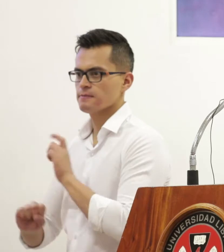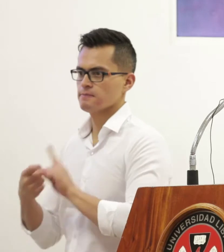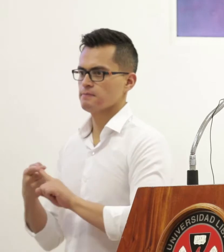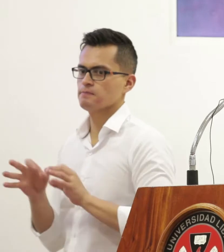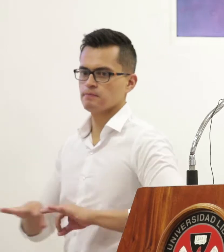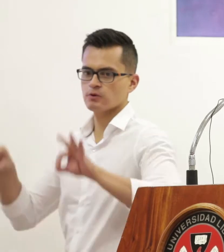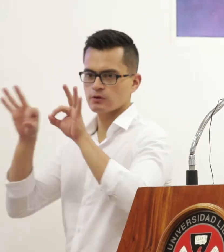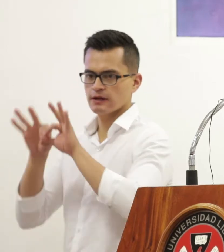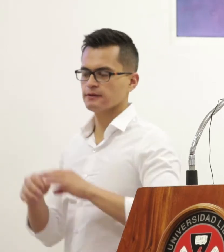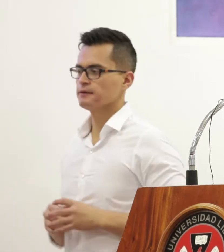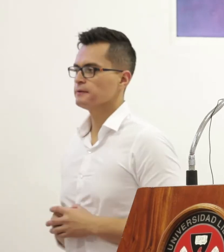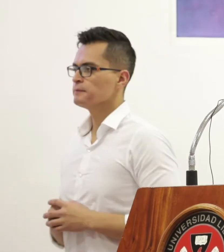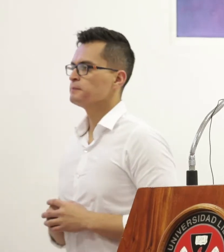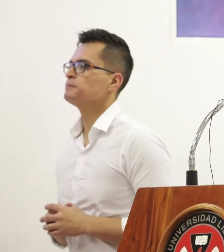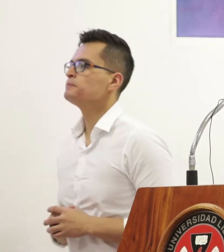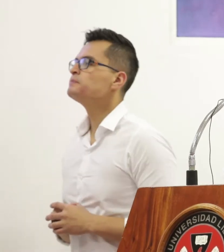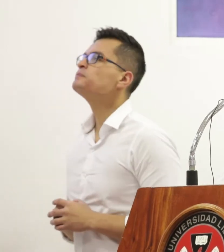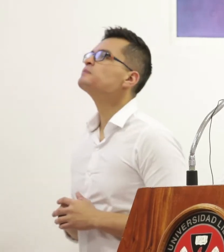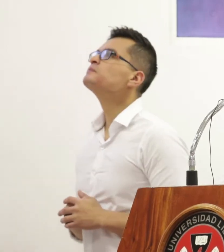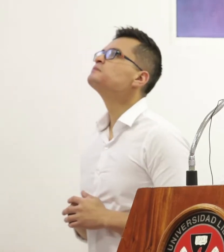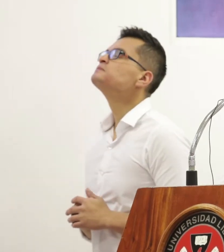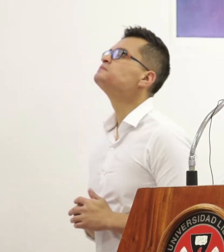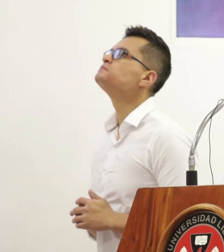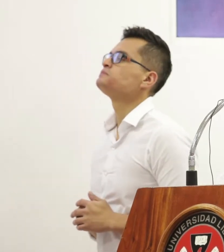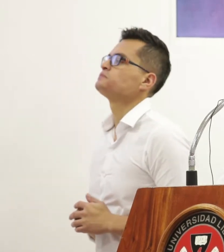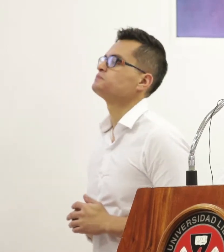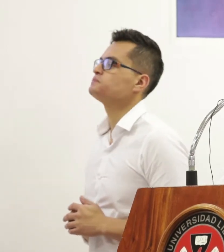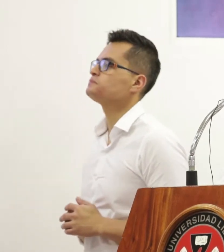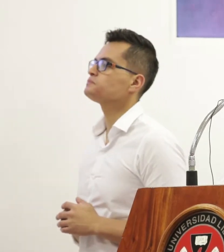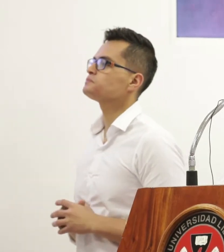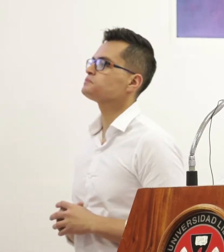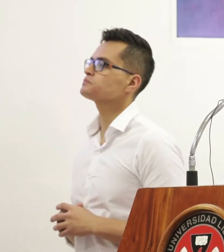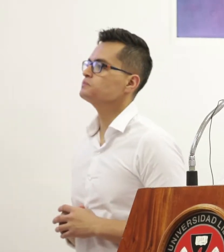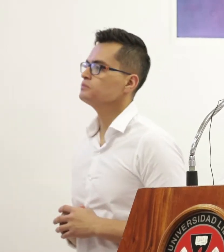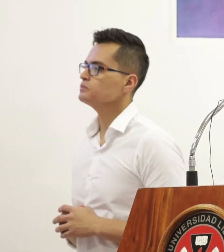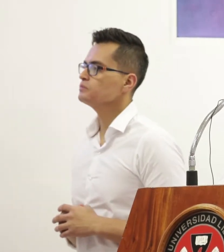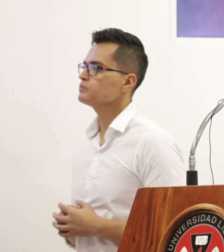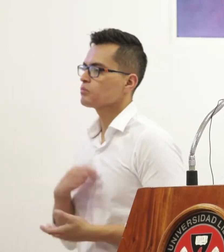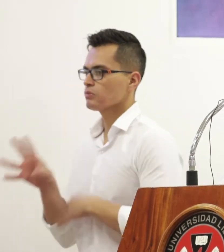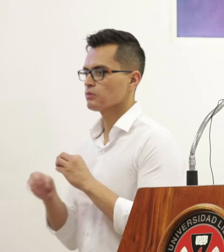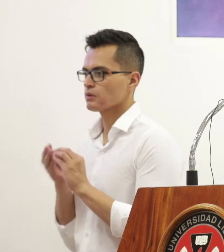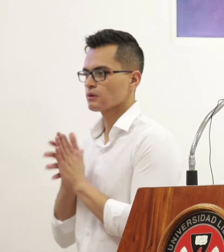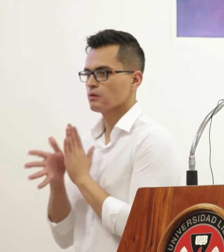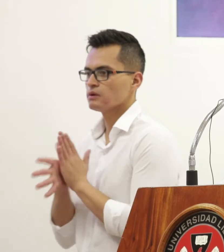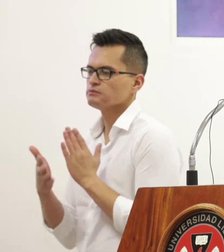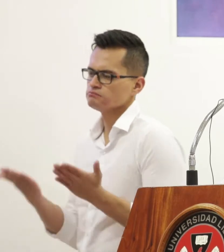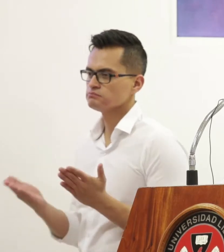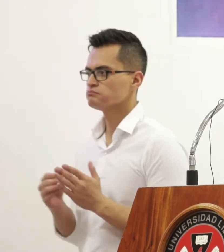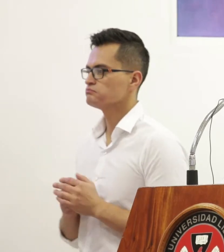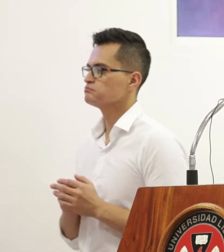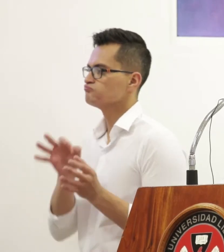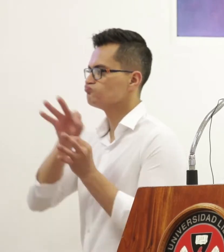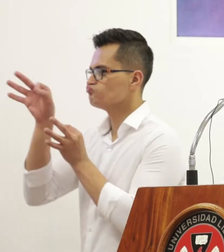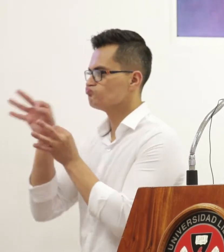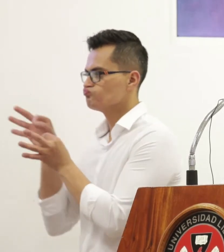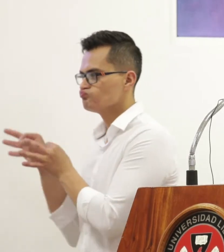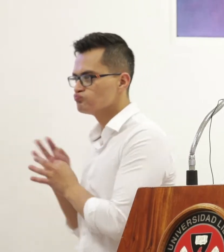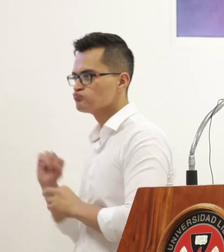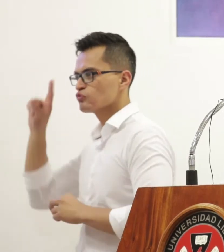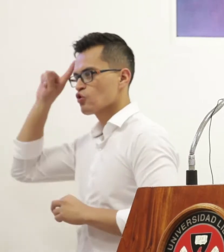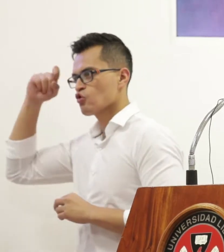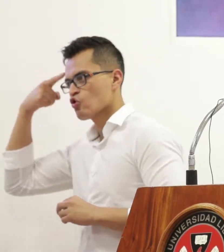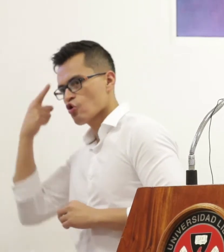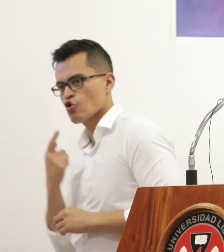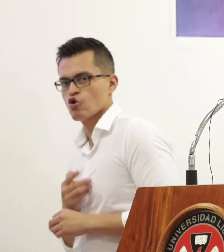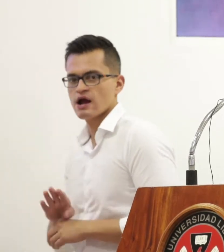porque en el caso particular de los mandatarios seccionales, de los gobernadores y los alcaldes, ahí